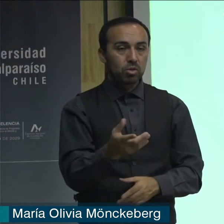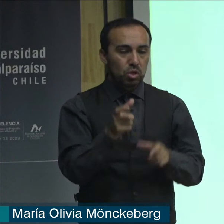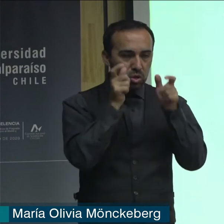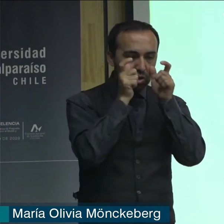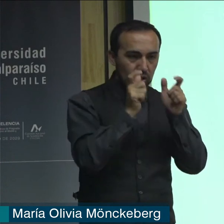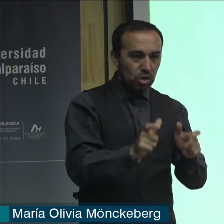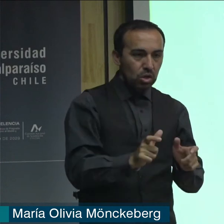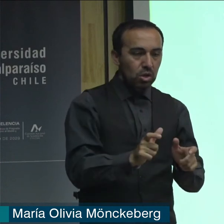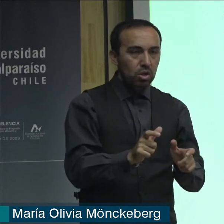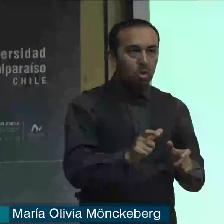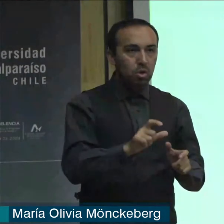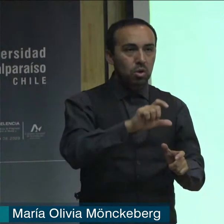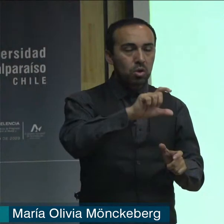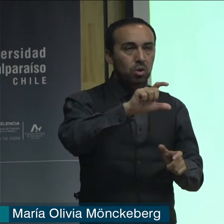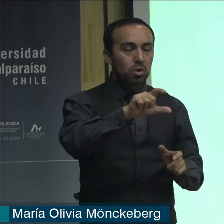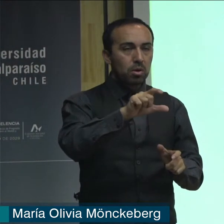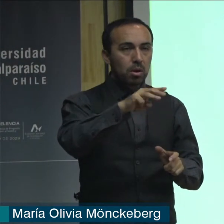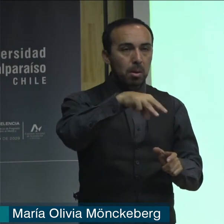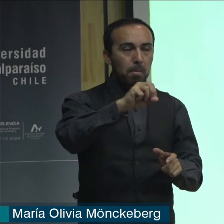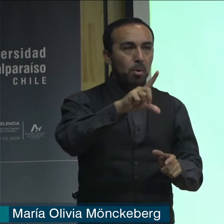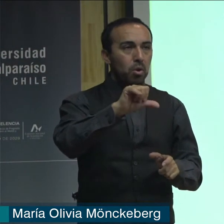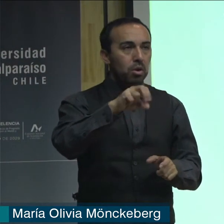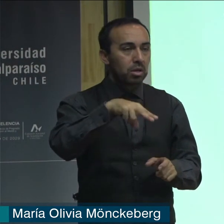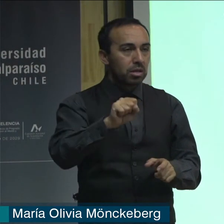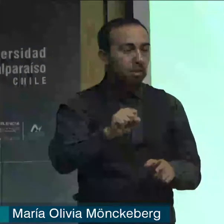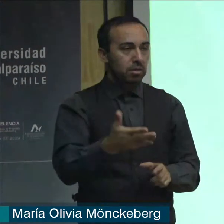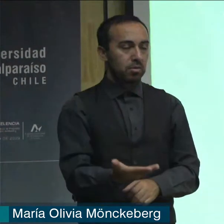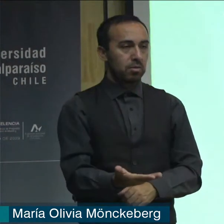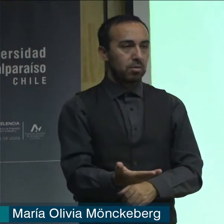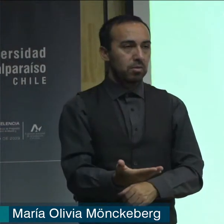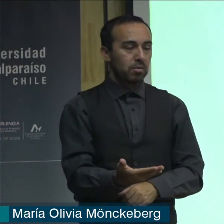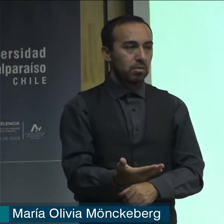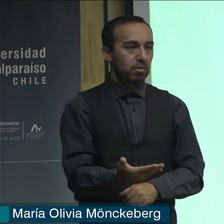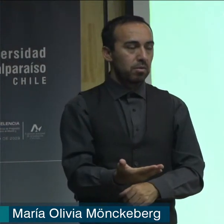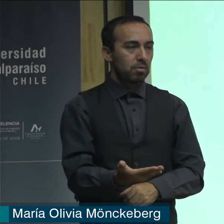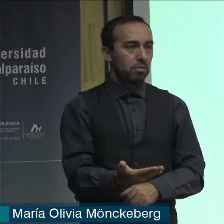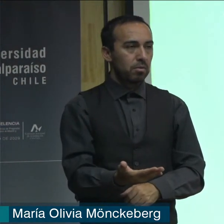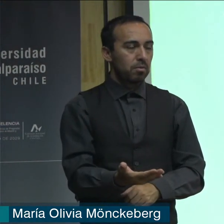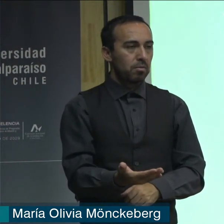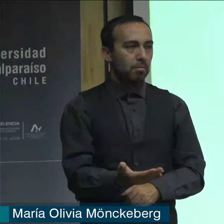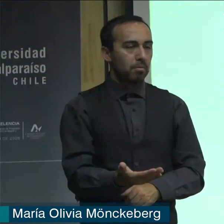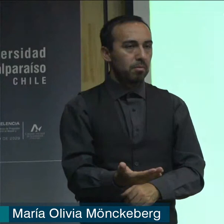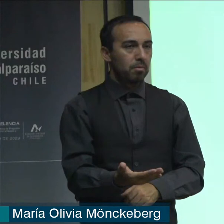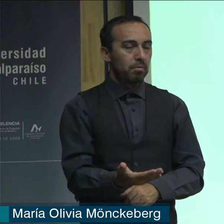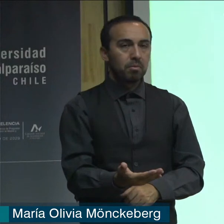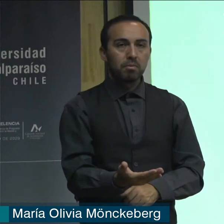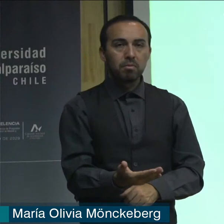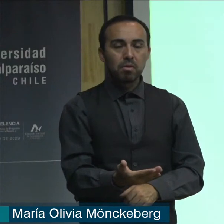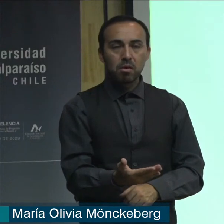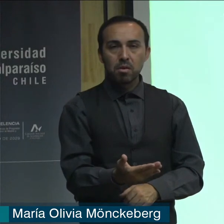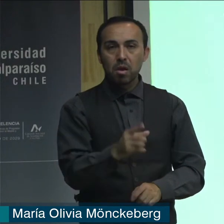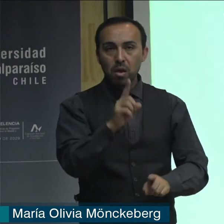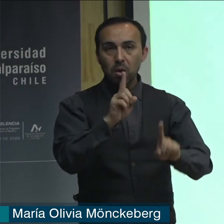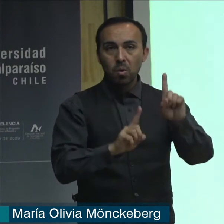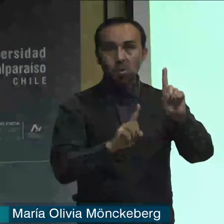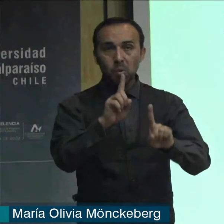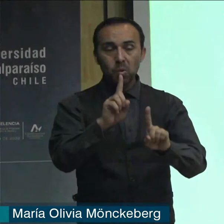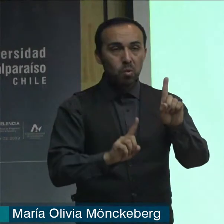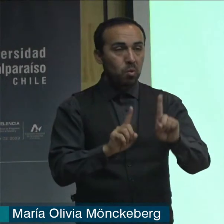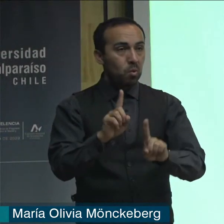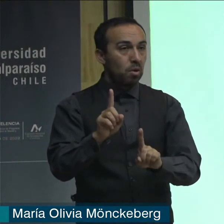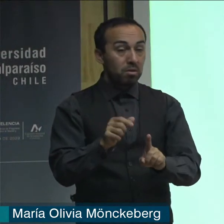por Guzmán molinares una cuya directiva fue la que presentó